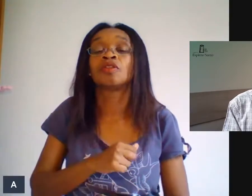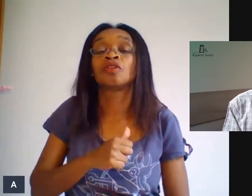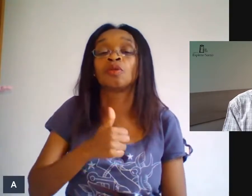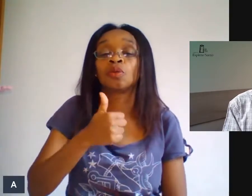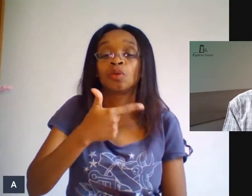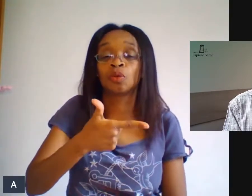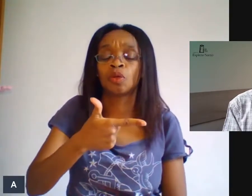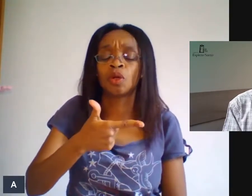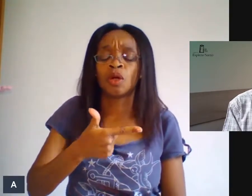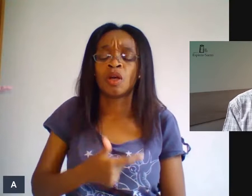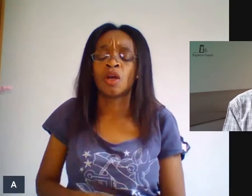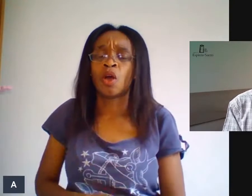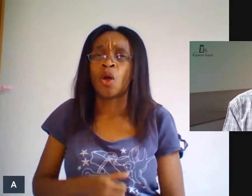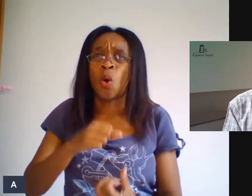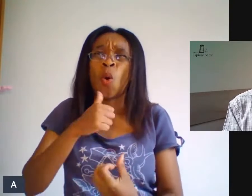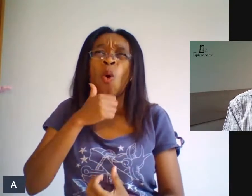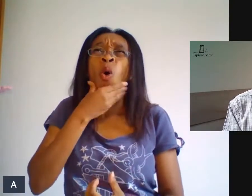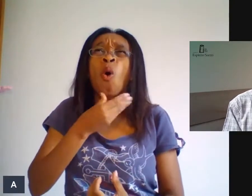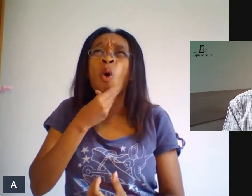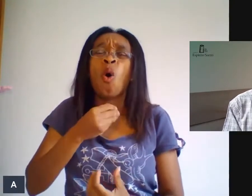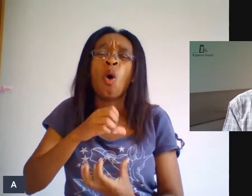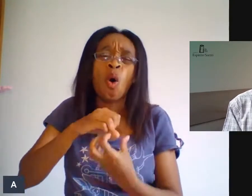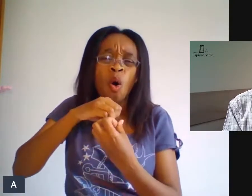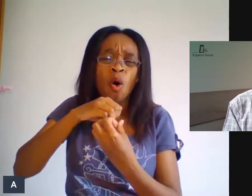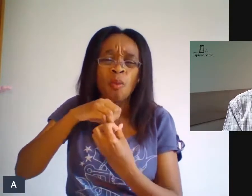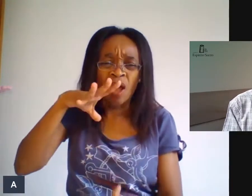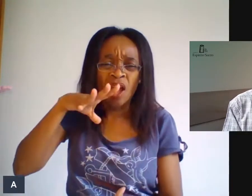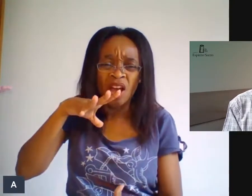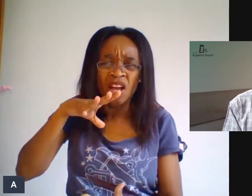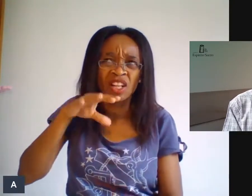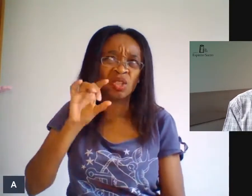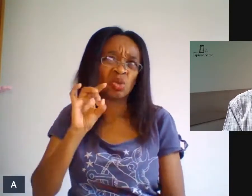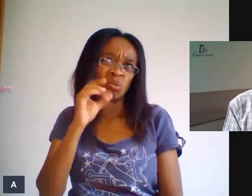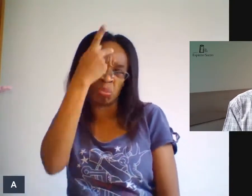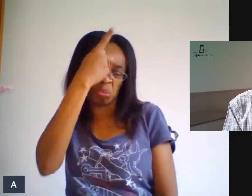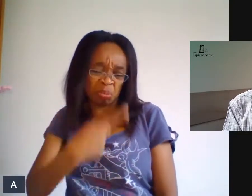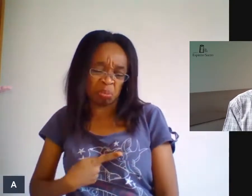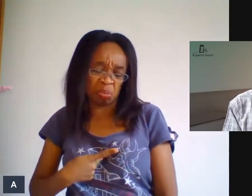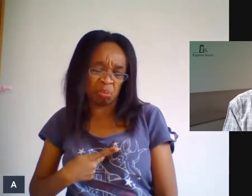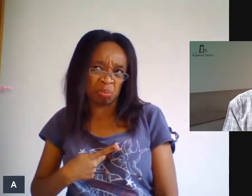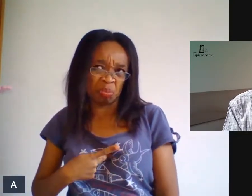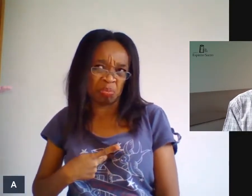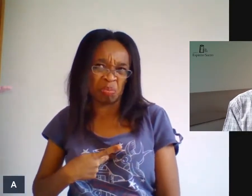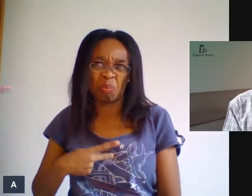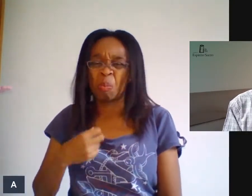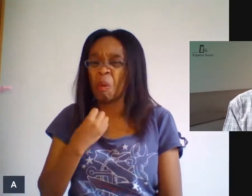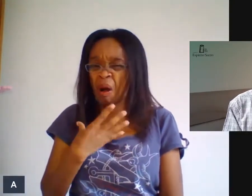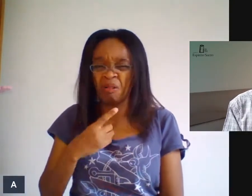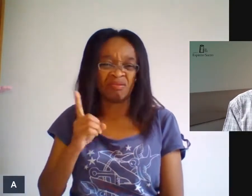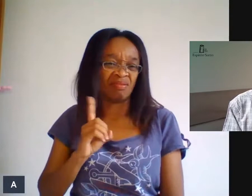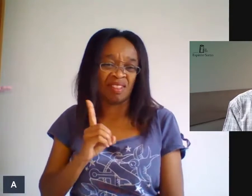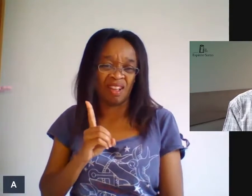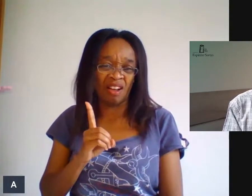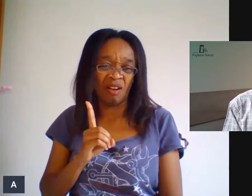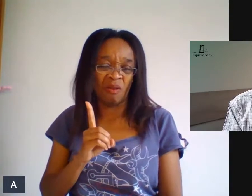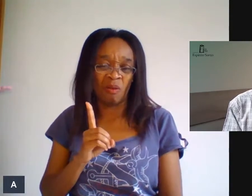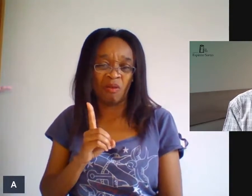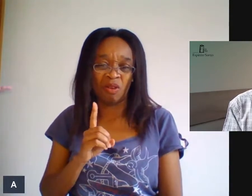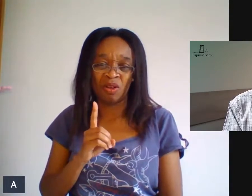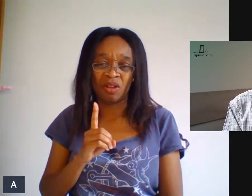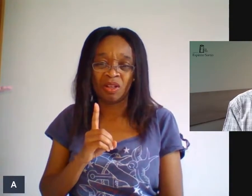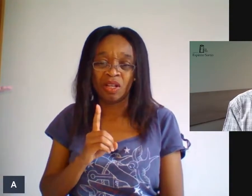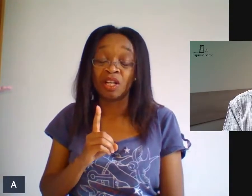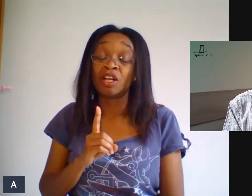é bom que o homem esteja só. Vou dar-lhe uma companhia, uma ajuda, né, que lhe